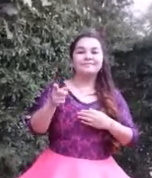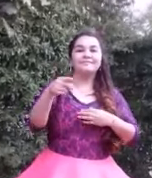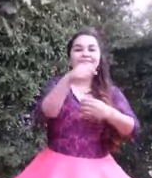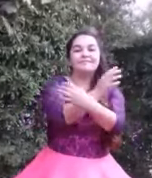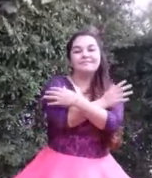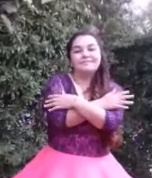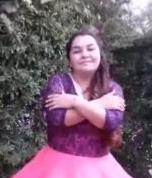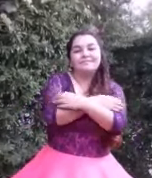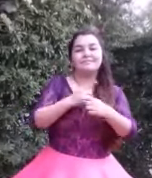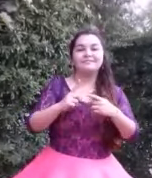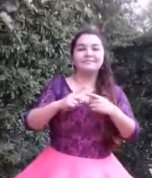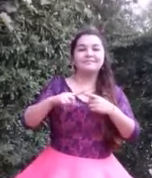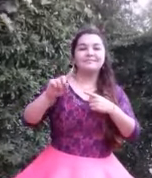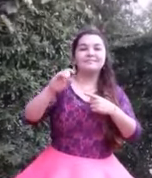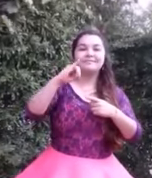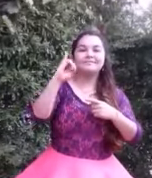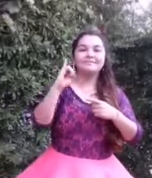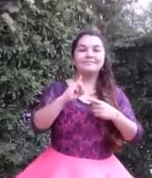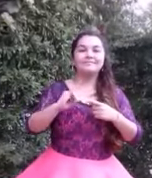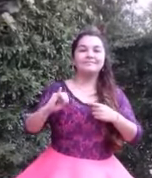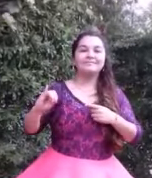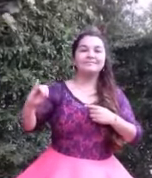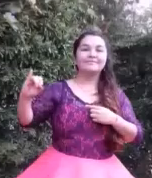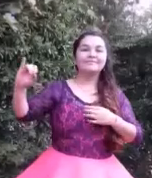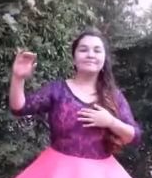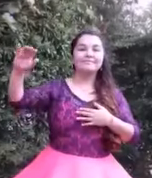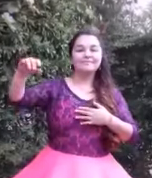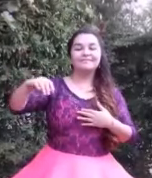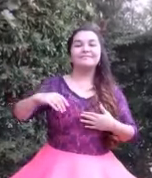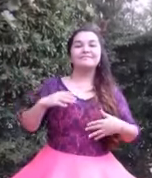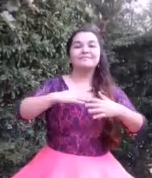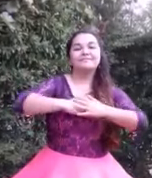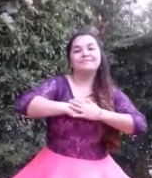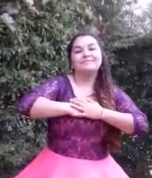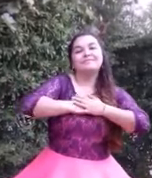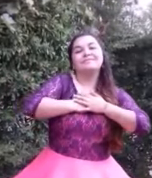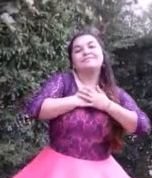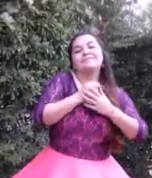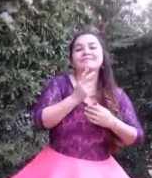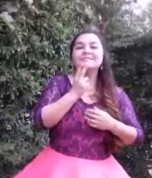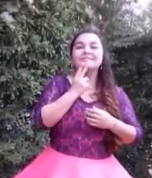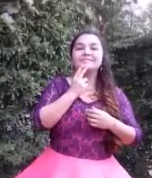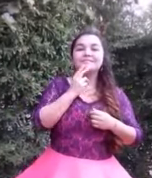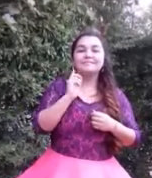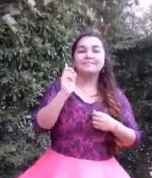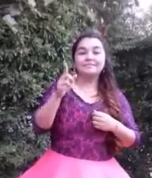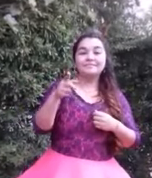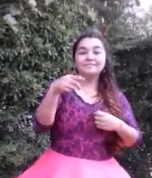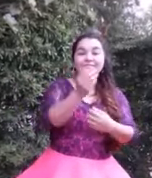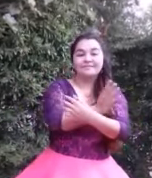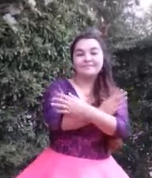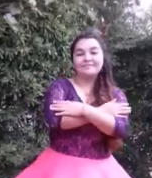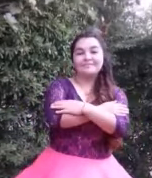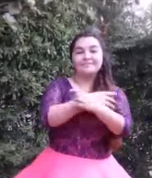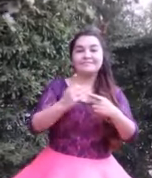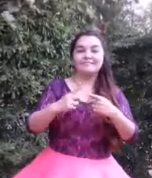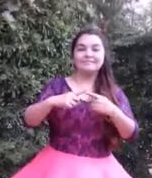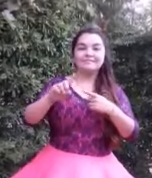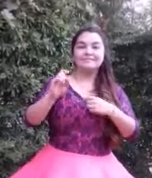en tus brazos otra vez Ay vida, en tus brazos otra